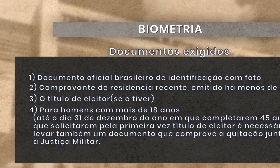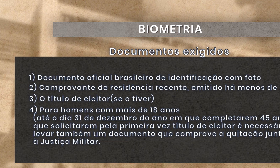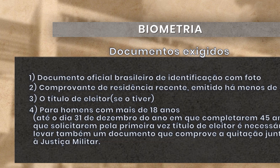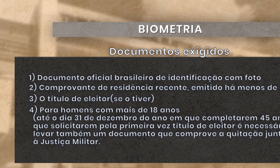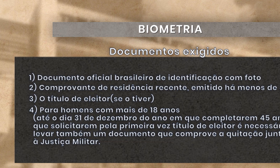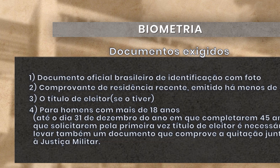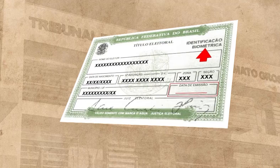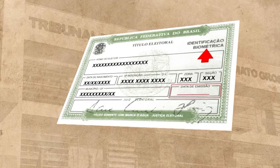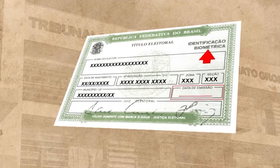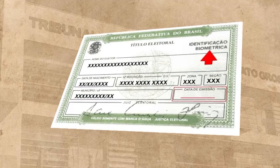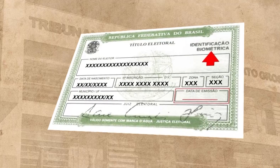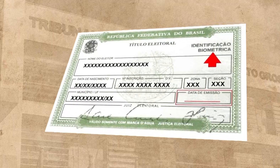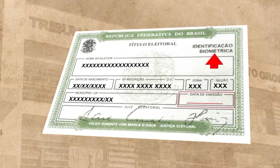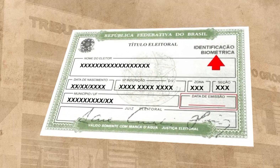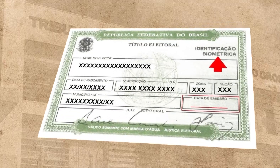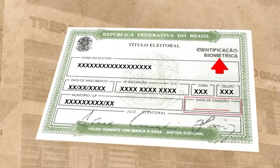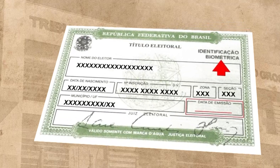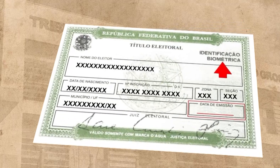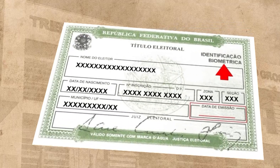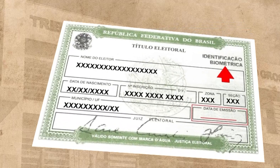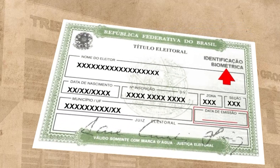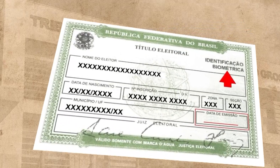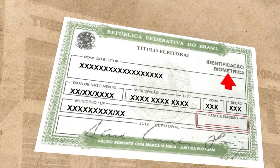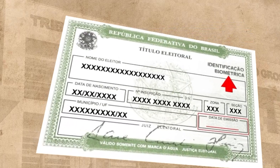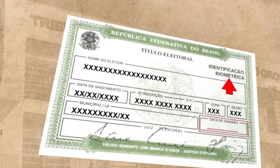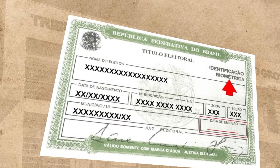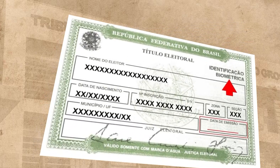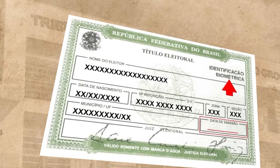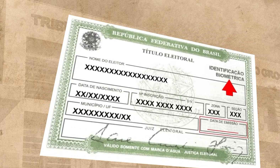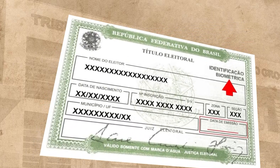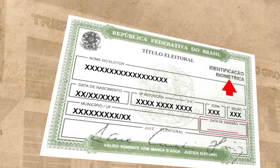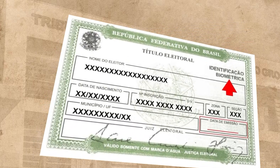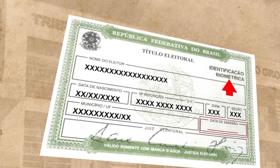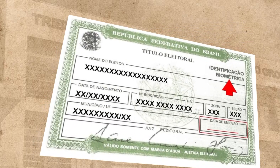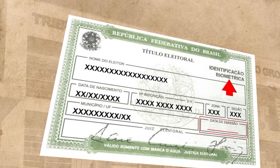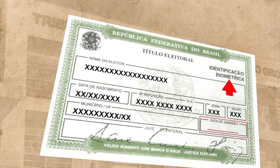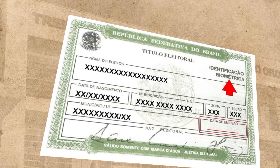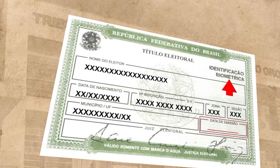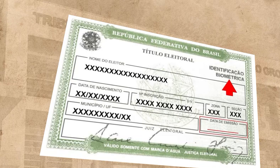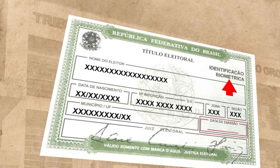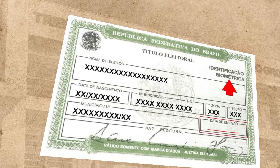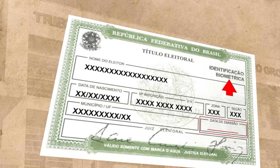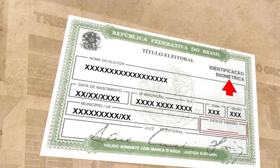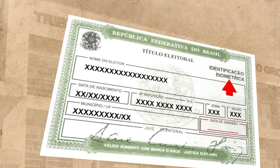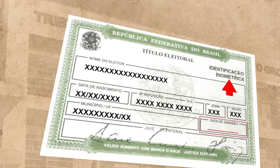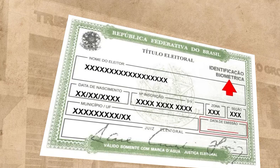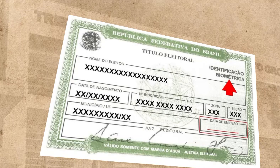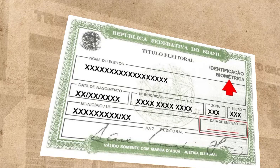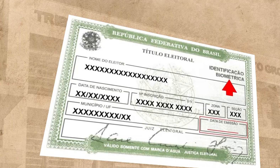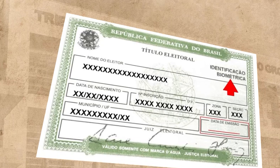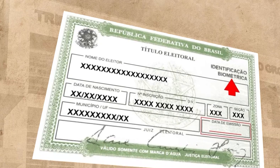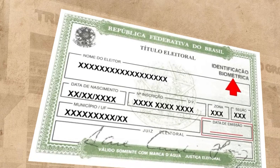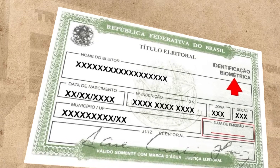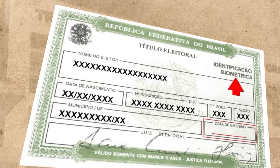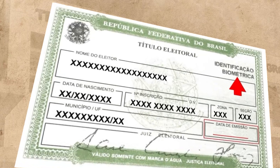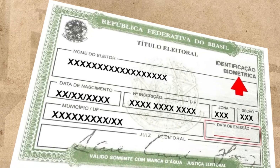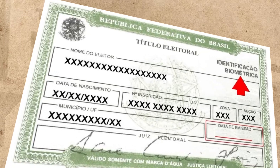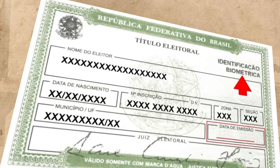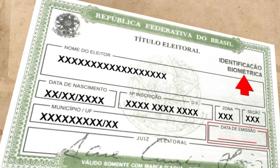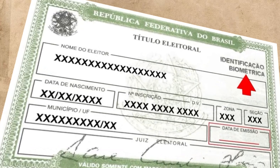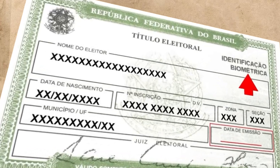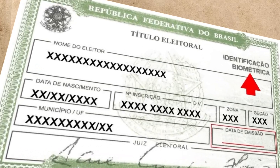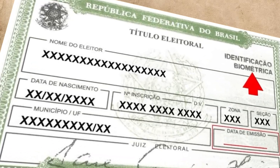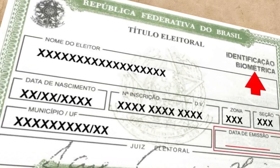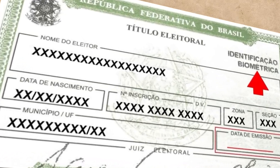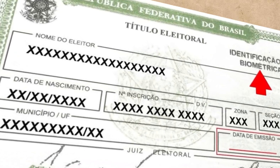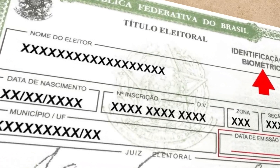justiça militar e caso você tenha dúvida se fez ou não a biometria existe um jeito fácil de descobrir para quem fez no canto